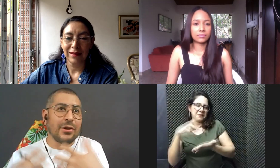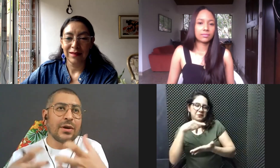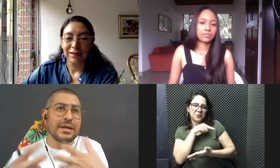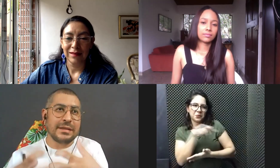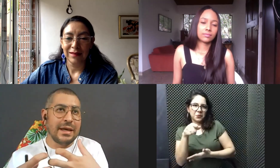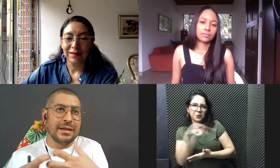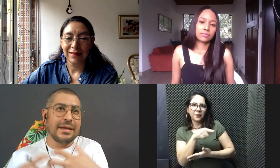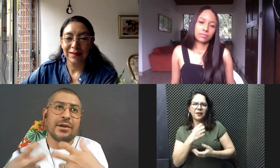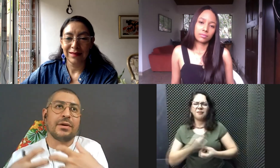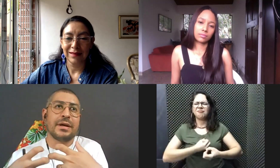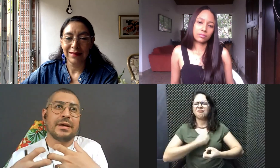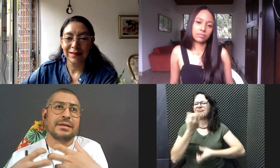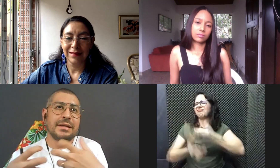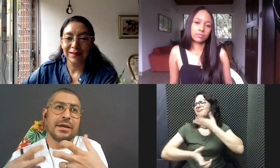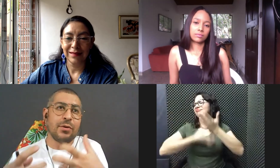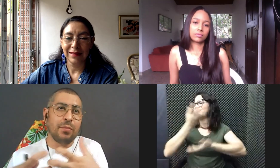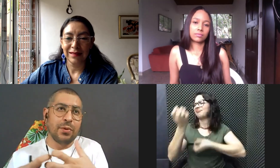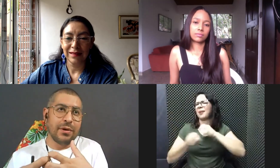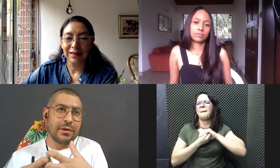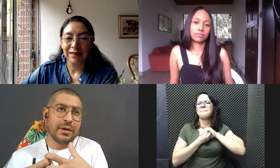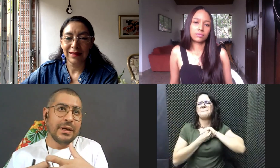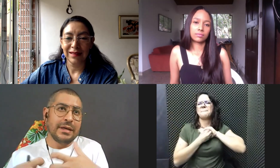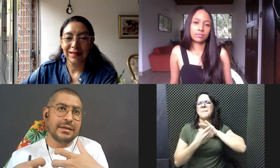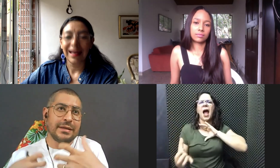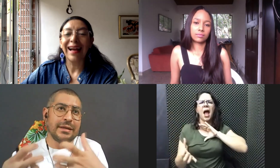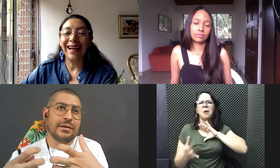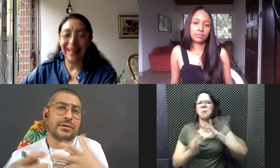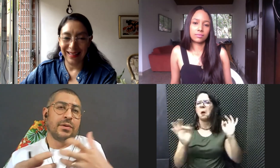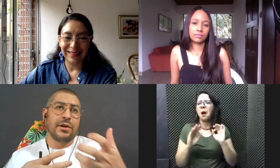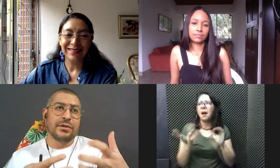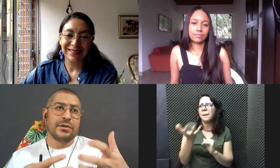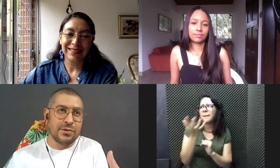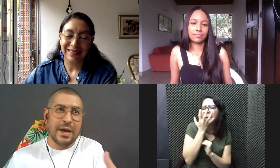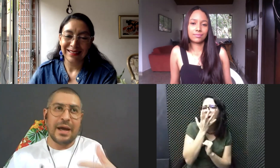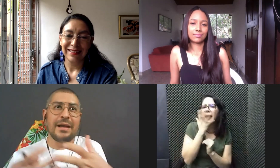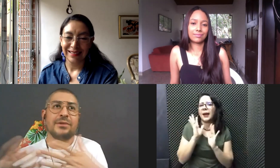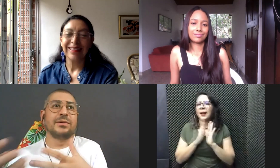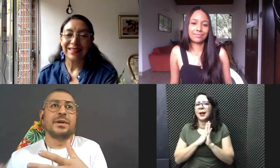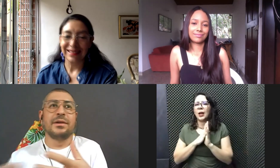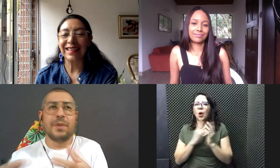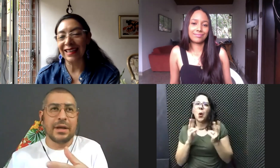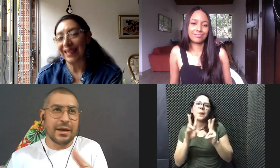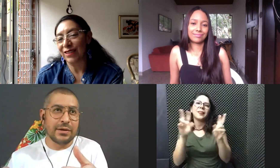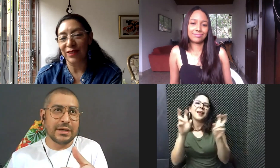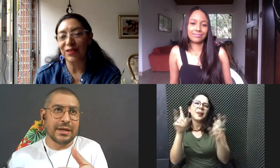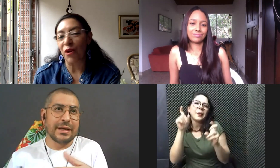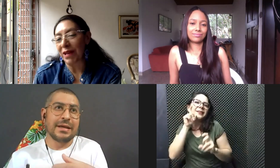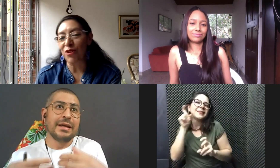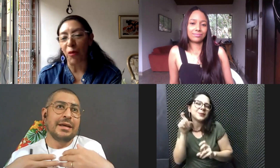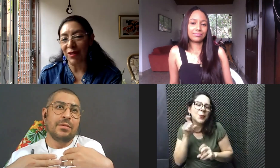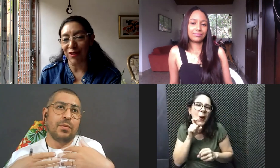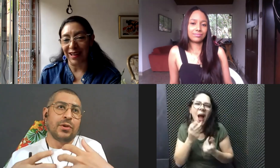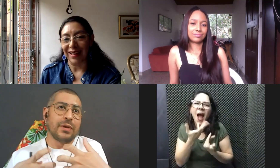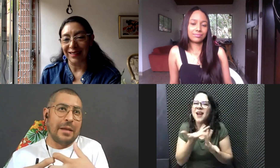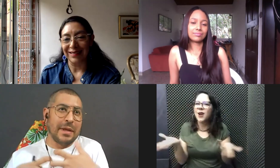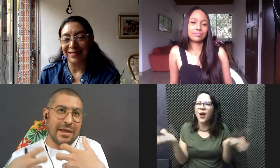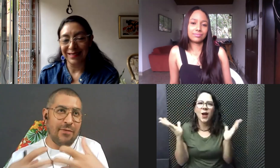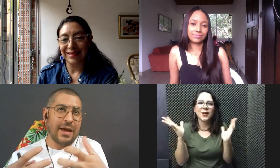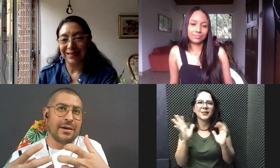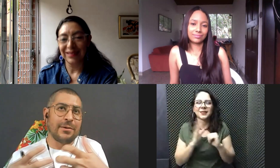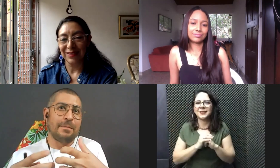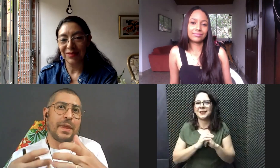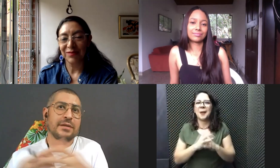expresar lo que sienten y lo que sin ningún pudor y sobre lo sexual o sobre cualquier cosa que tenga